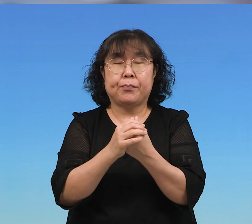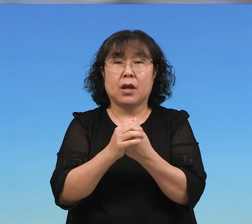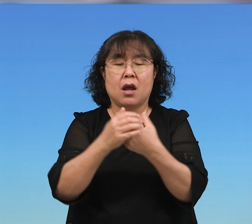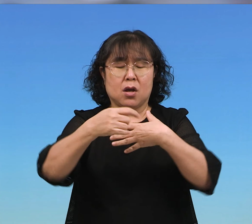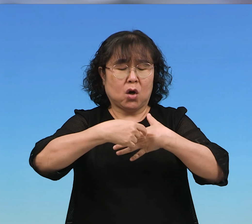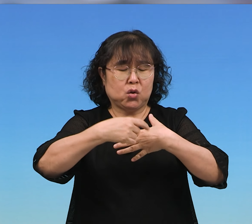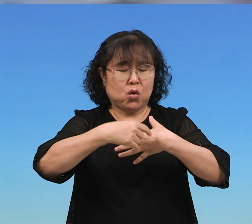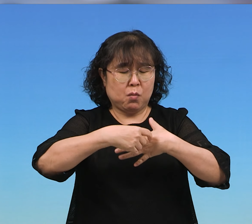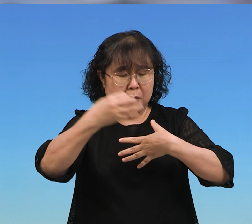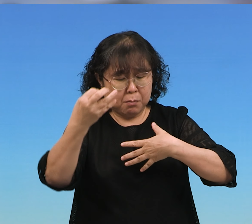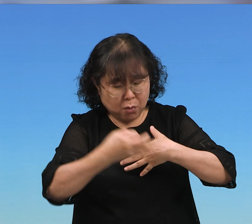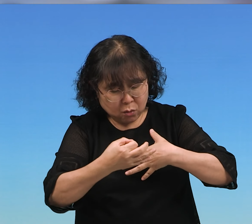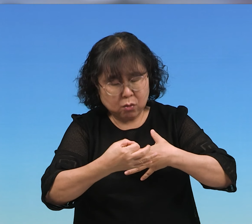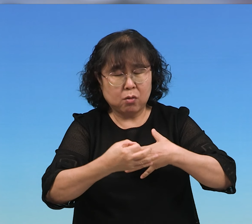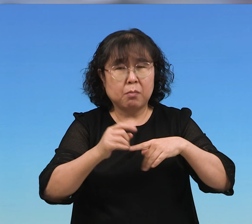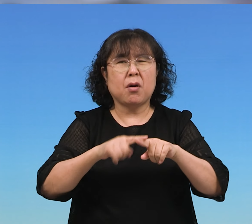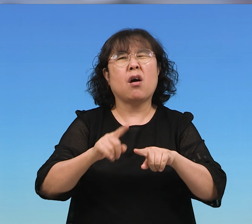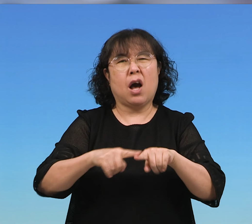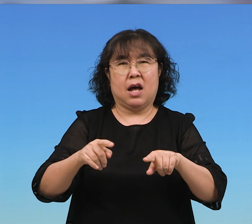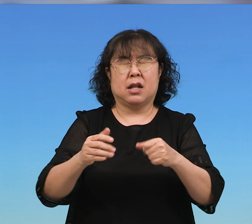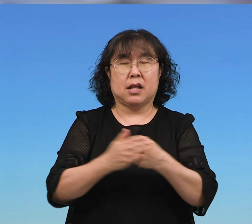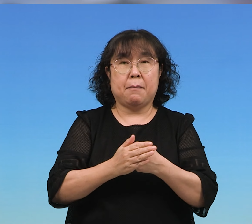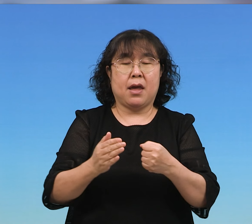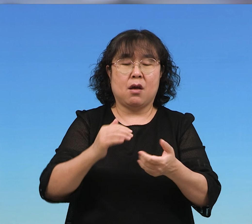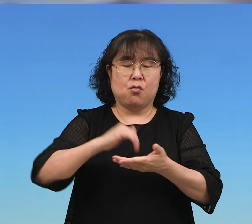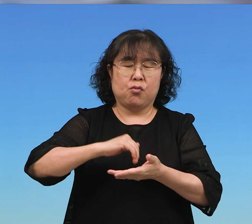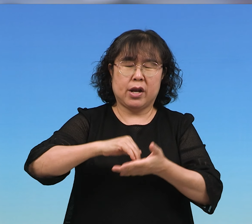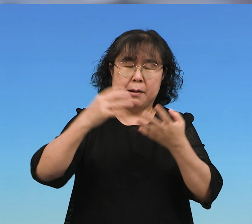판단해서 후회할 일들이 많이 생기는 거 아닙니까?